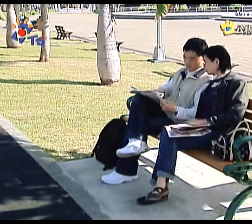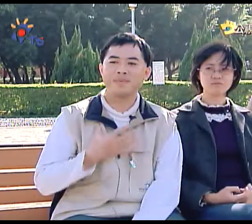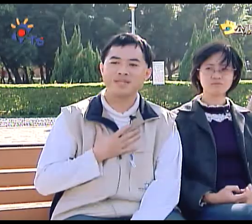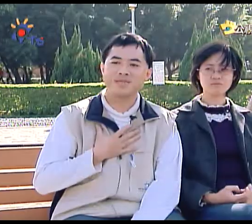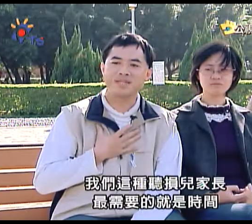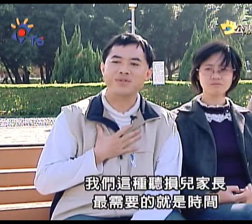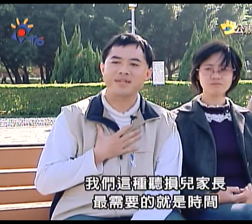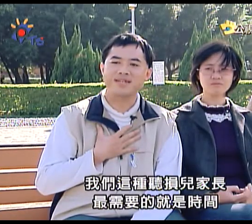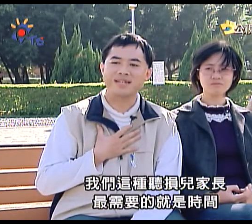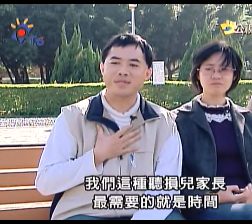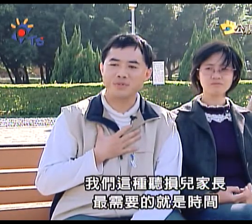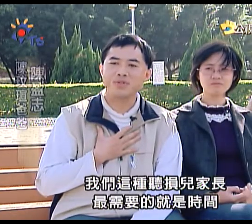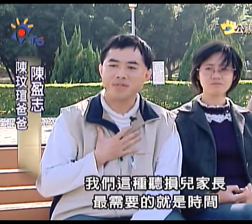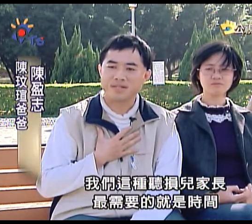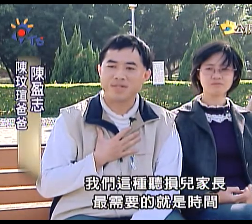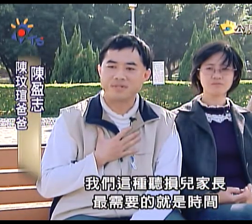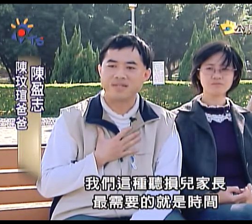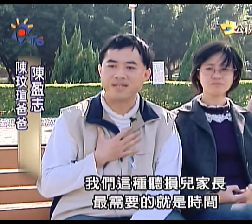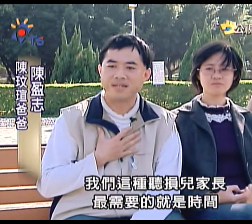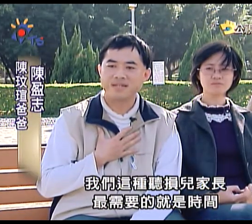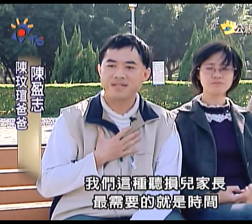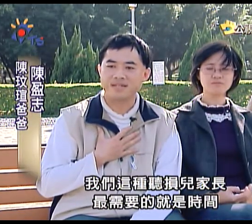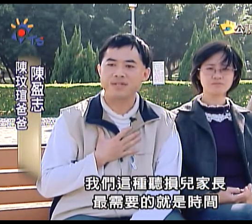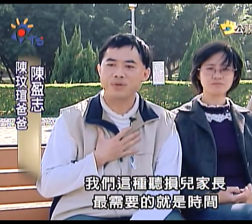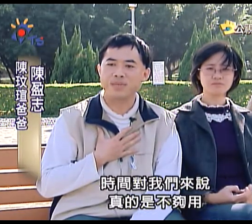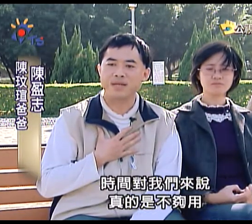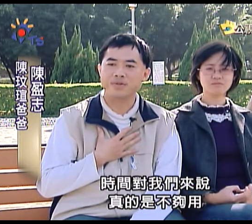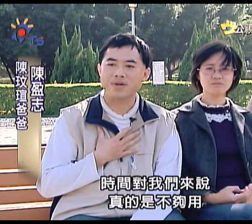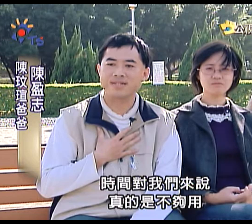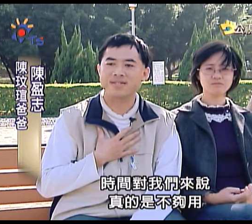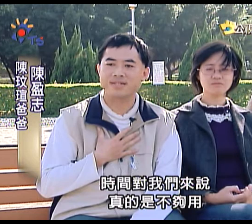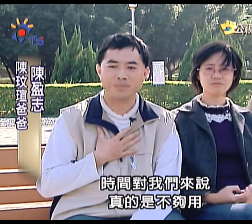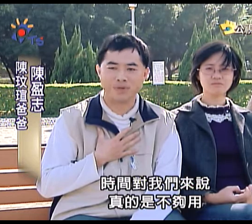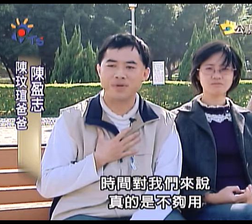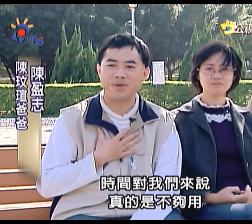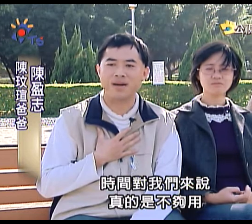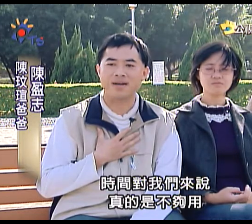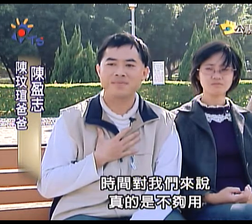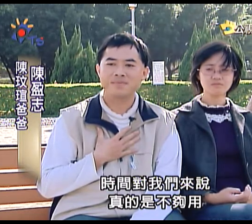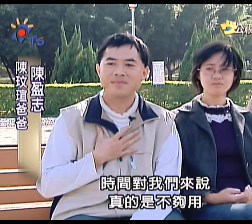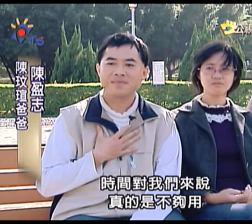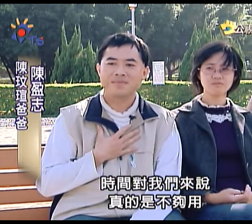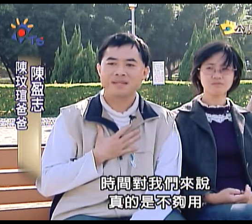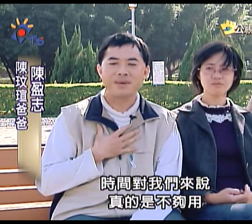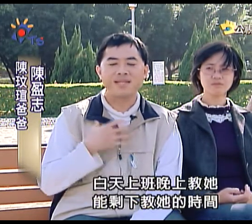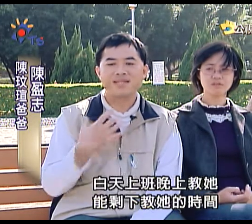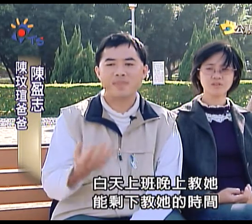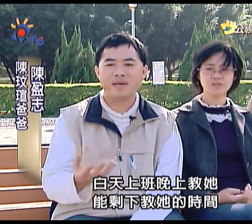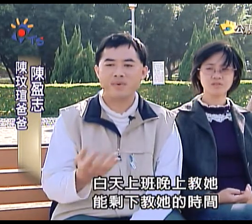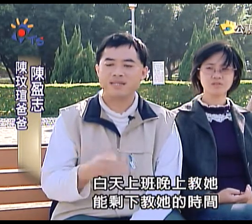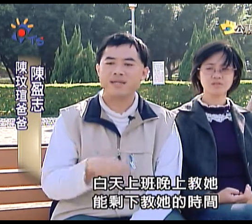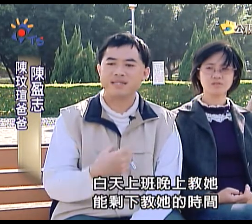们这种听损儿的家长最需要的就是时间，时间对我们来说真的是不够用啊。白天上班，晚上教